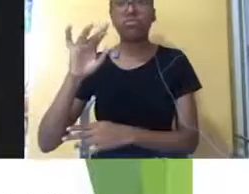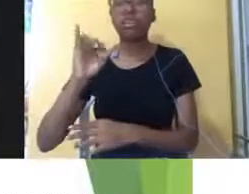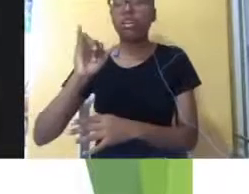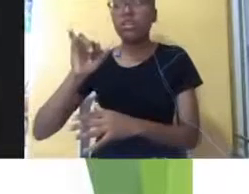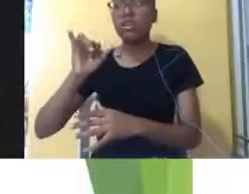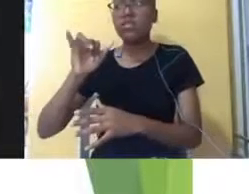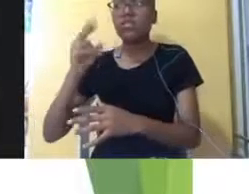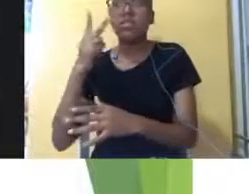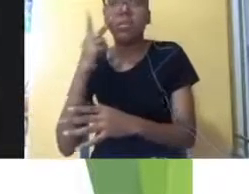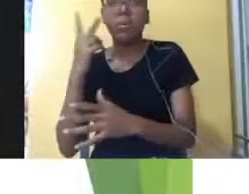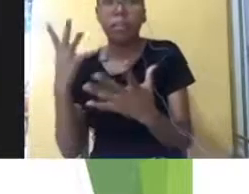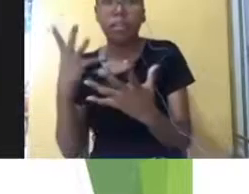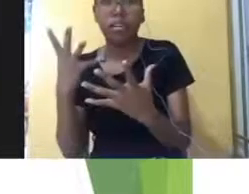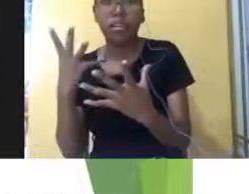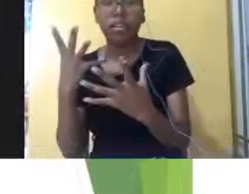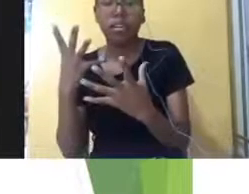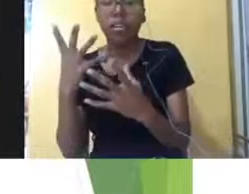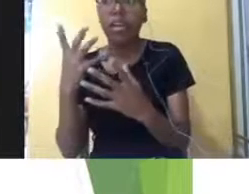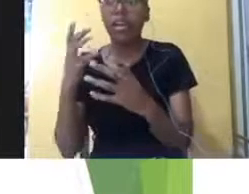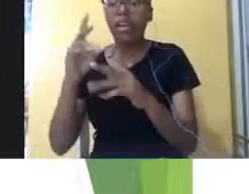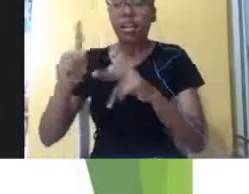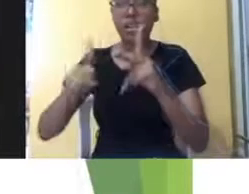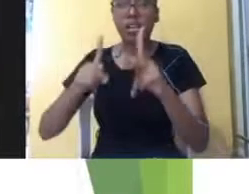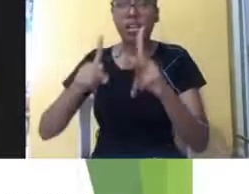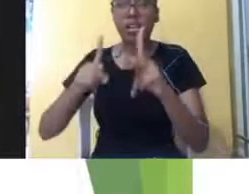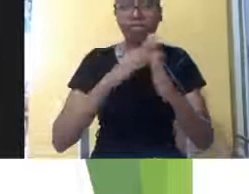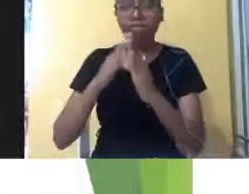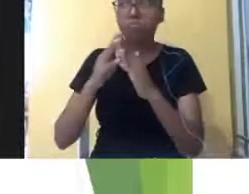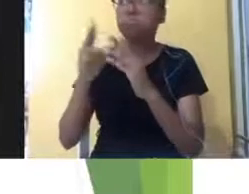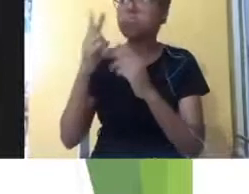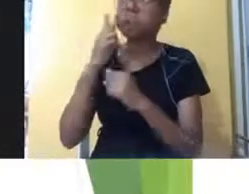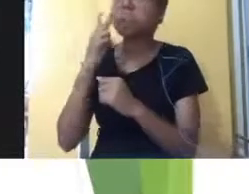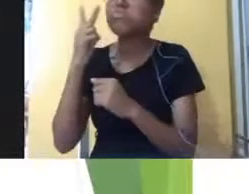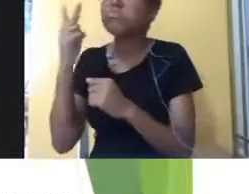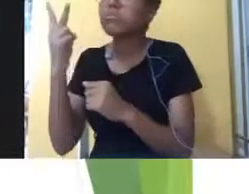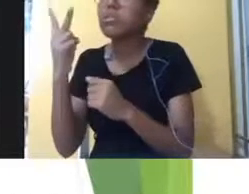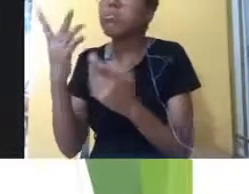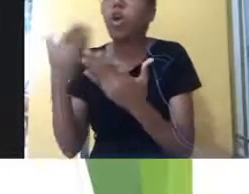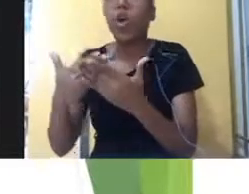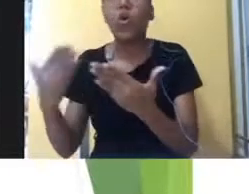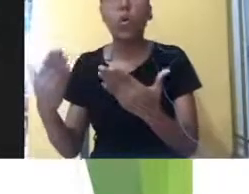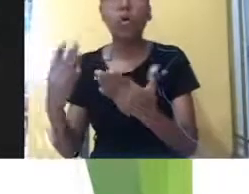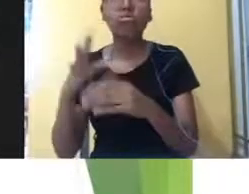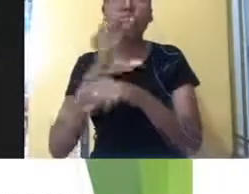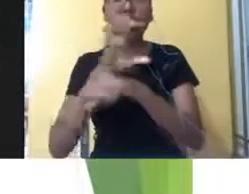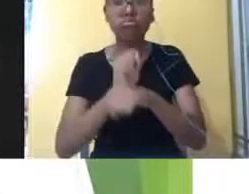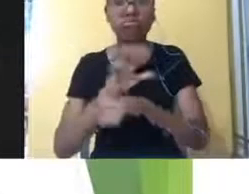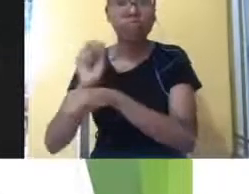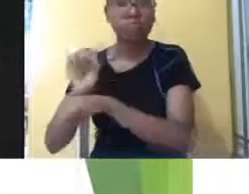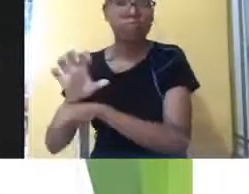que comentaba anteriormente. También Linton lo ve como una herencia social, que es un